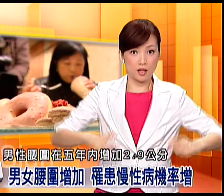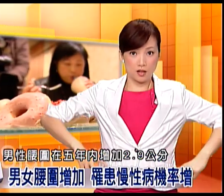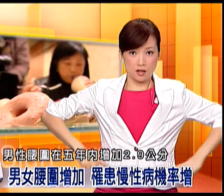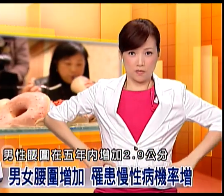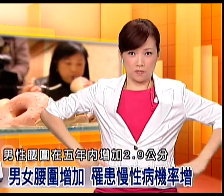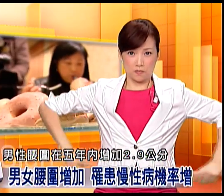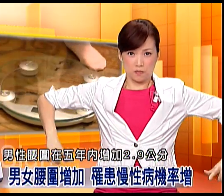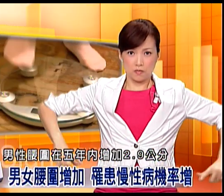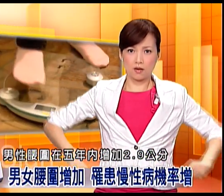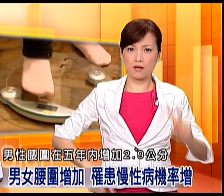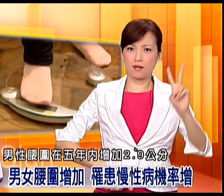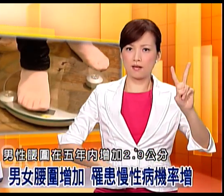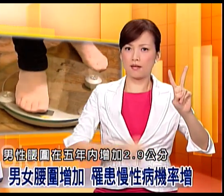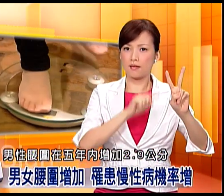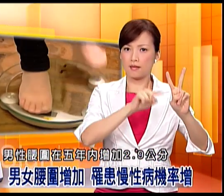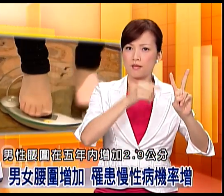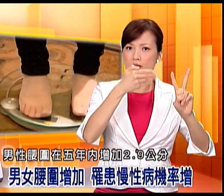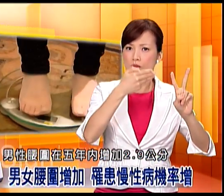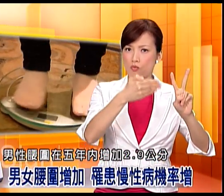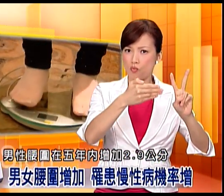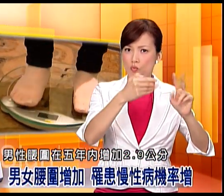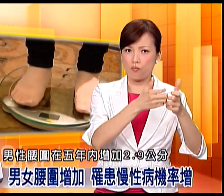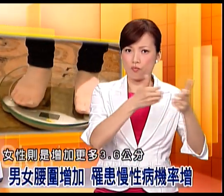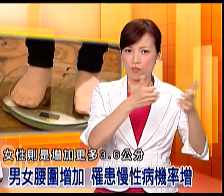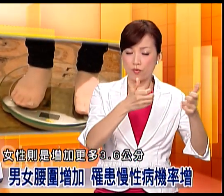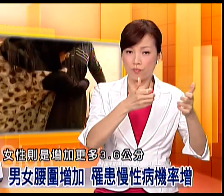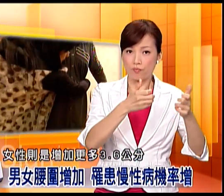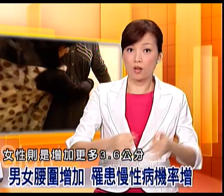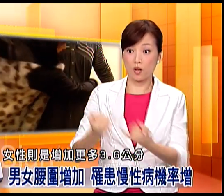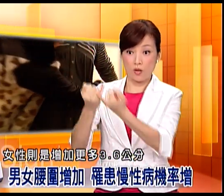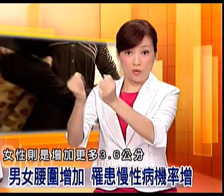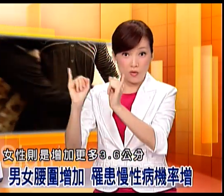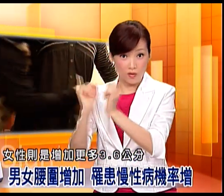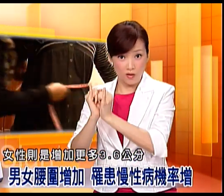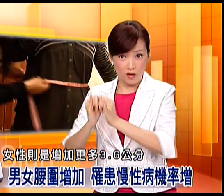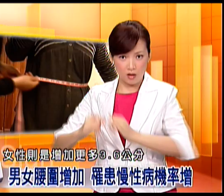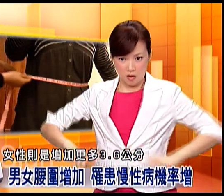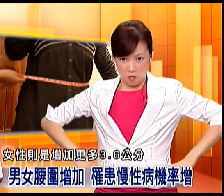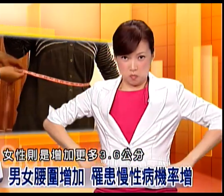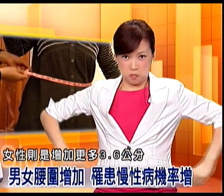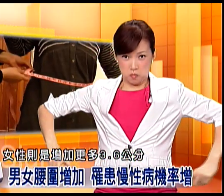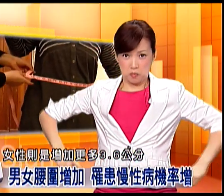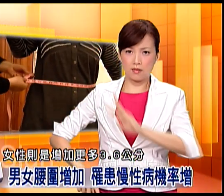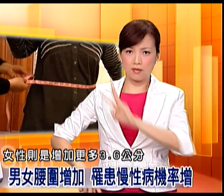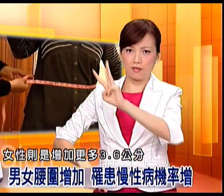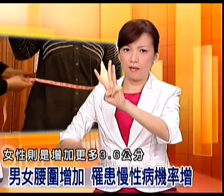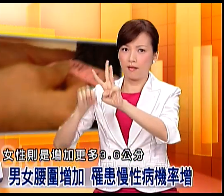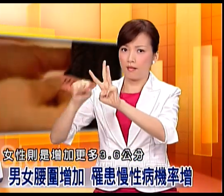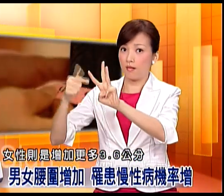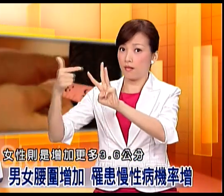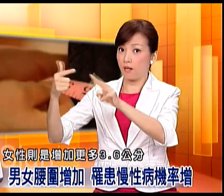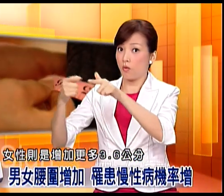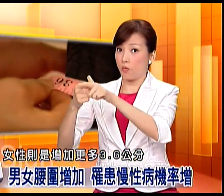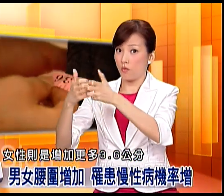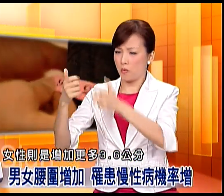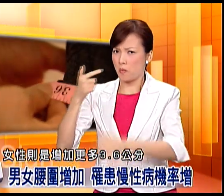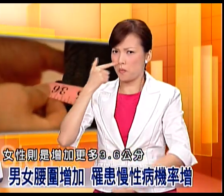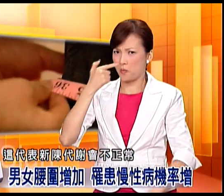内是增加了2.9公分，女性则是增加更多，有3.6公分。这代